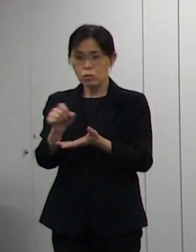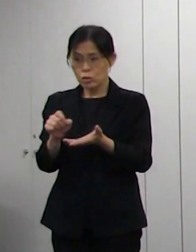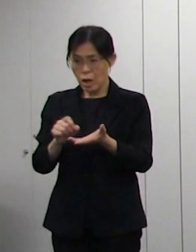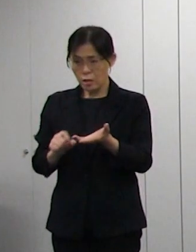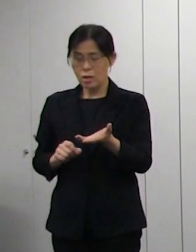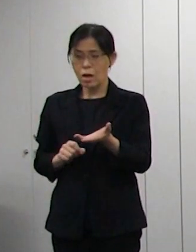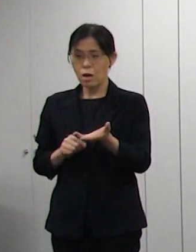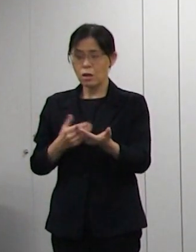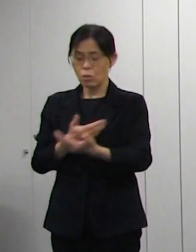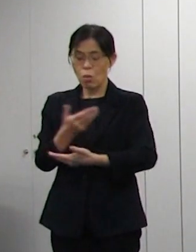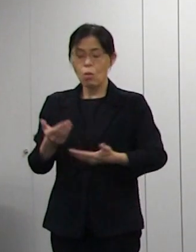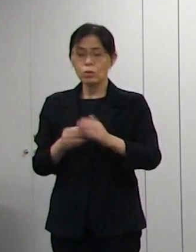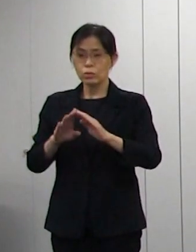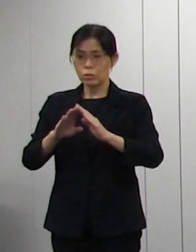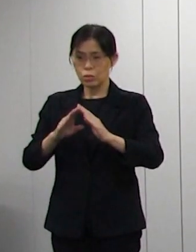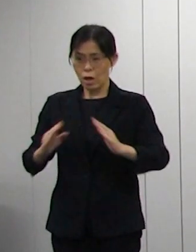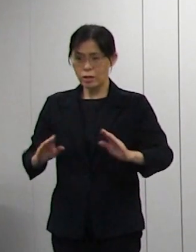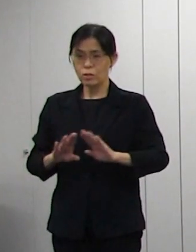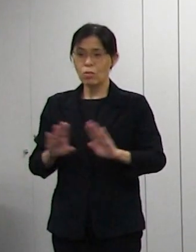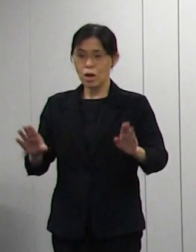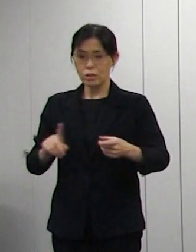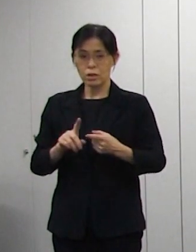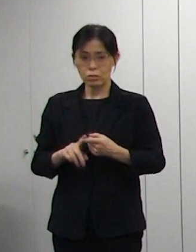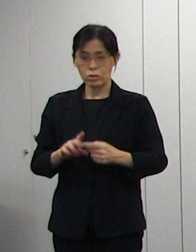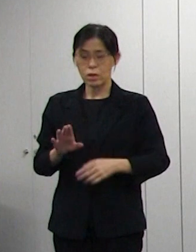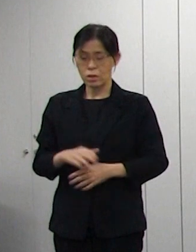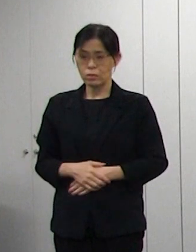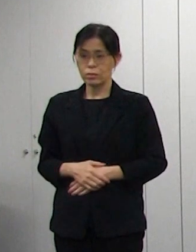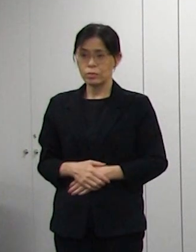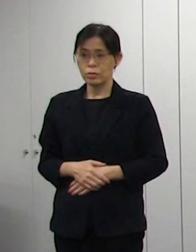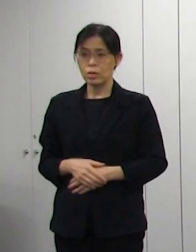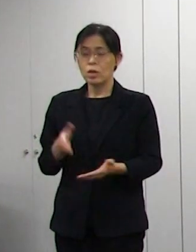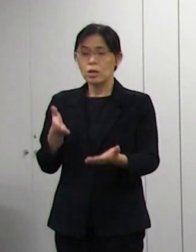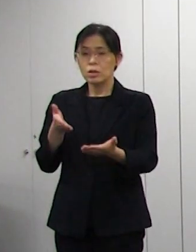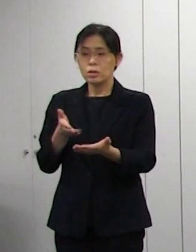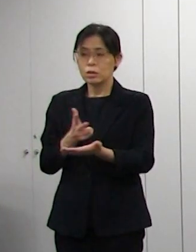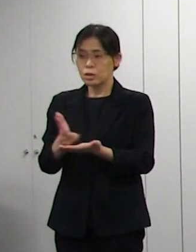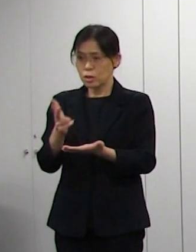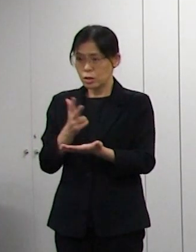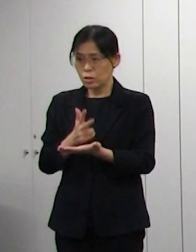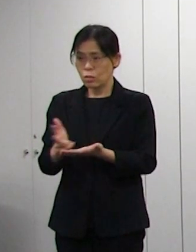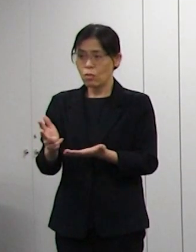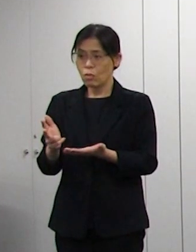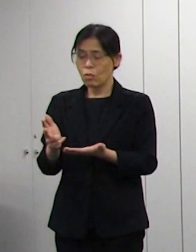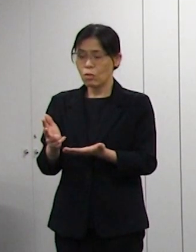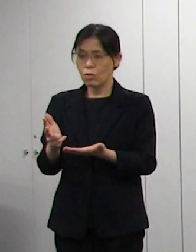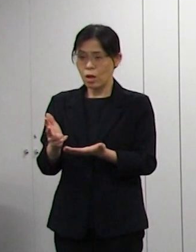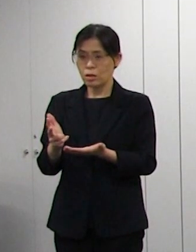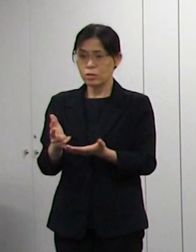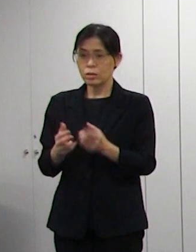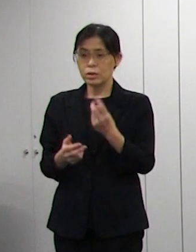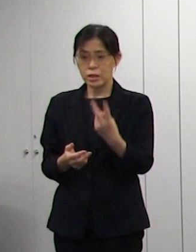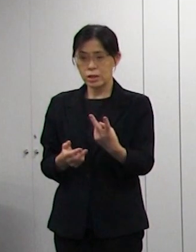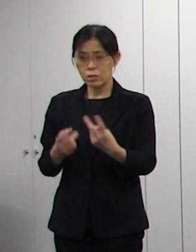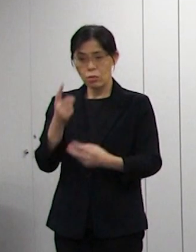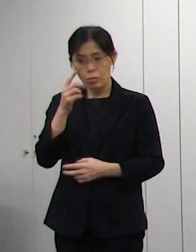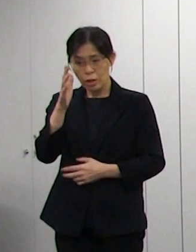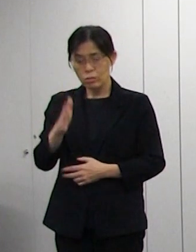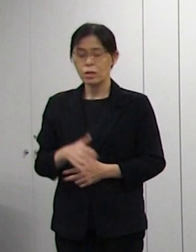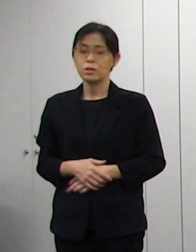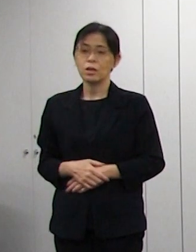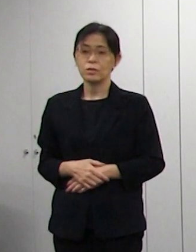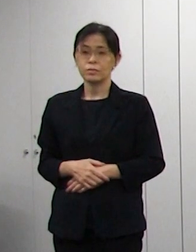マッチング単価交流会の開催についてであります。説明資料が変わります。資料2をご覧